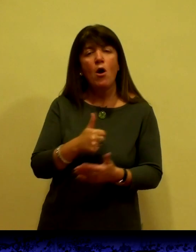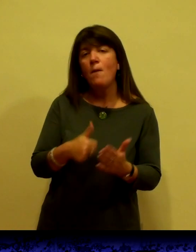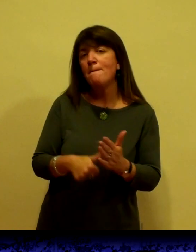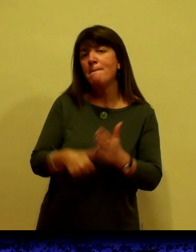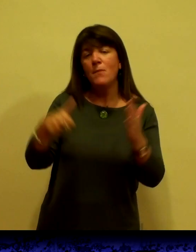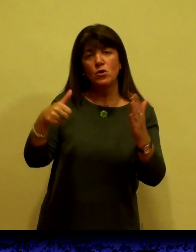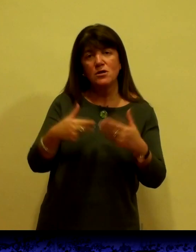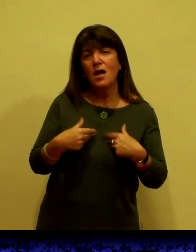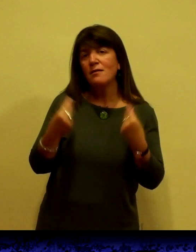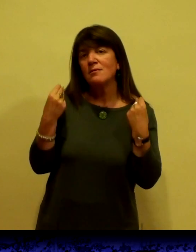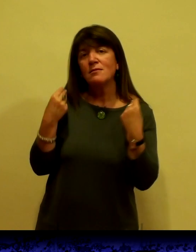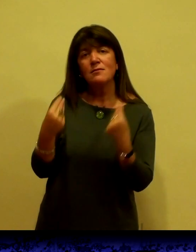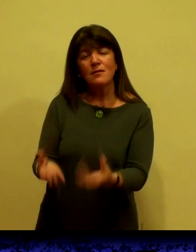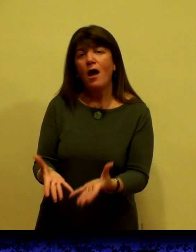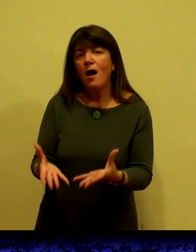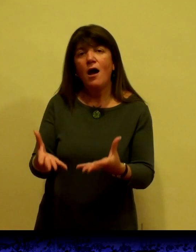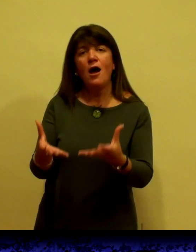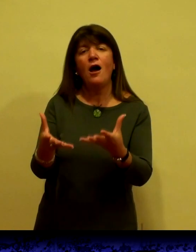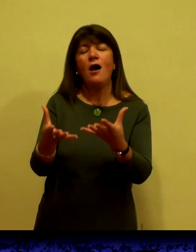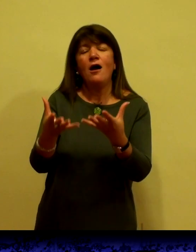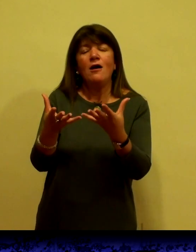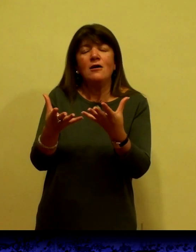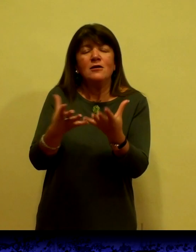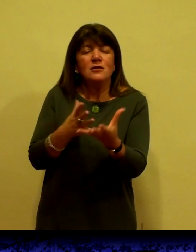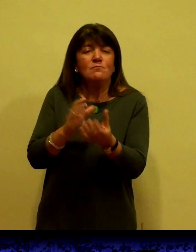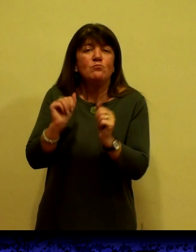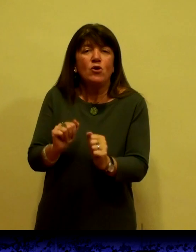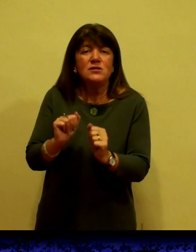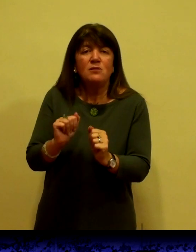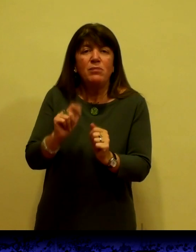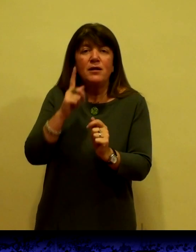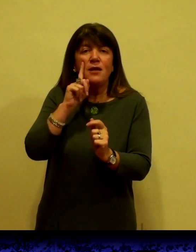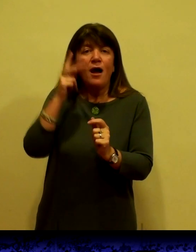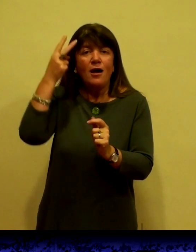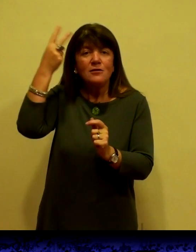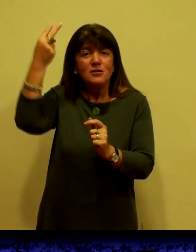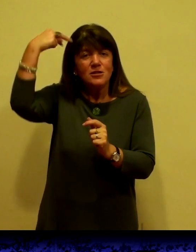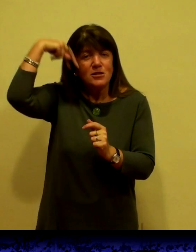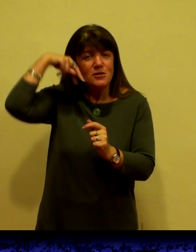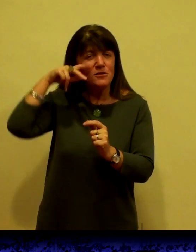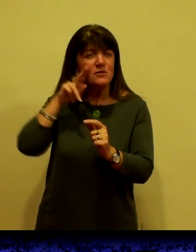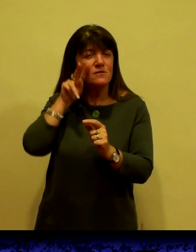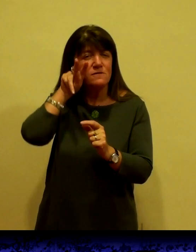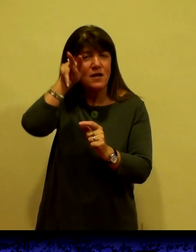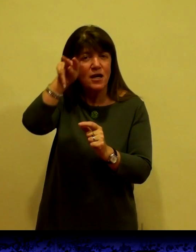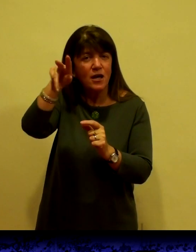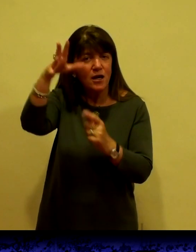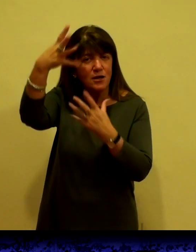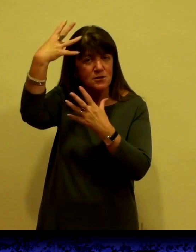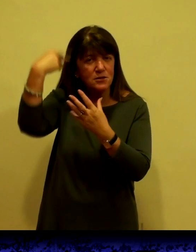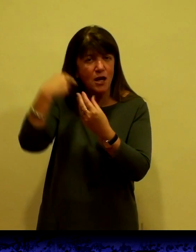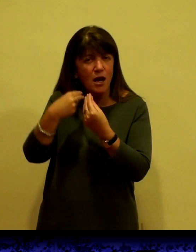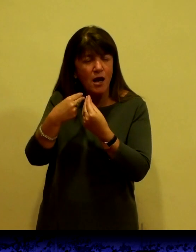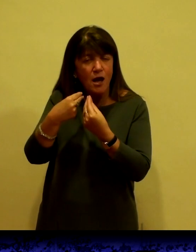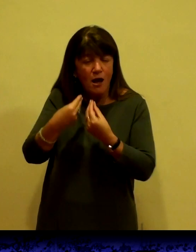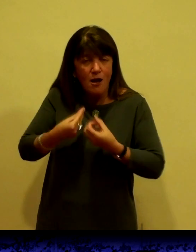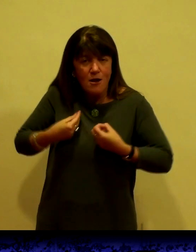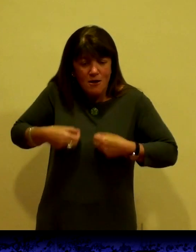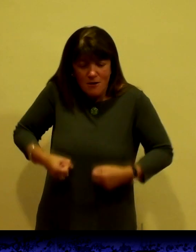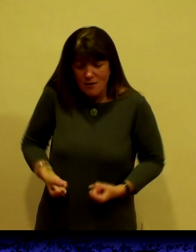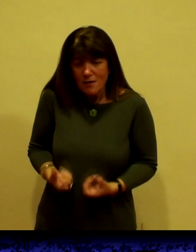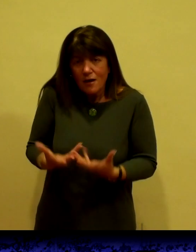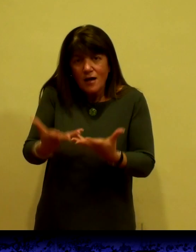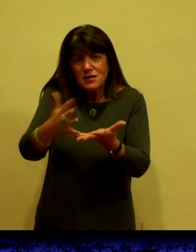visibile, concreto, quello che senti, quello che pensi, quello che vedi, quello che è la tua storia. Quindi materializzando le cose tu